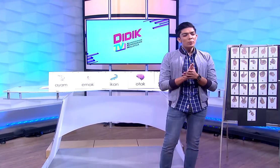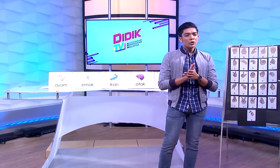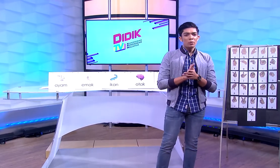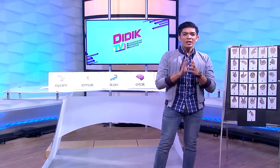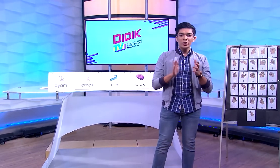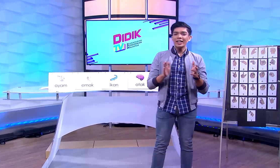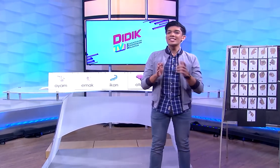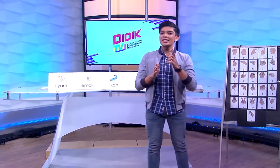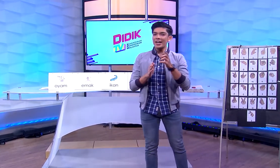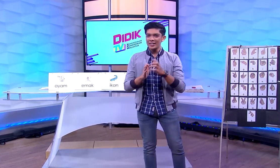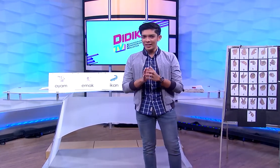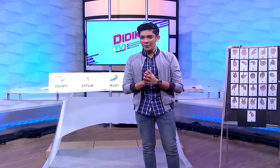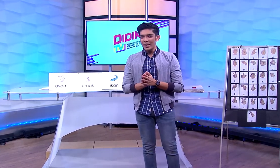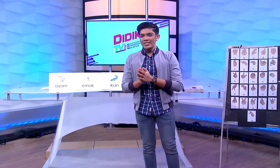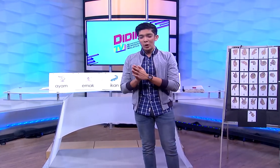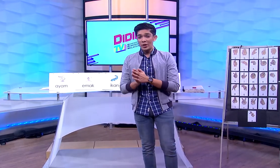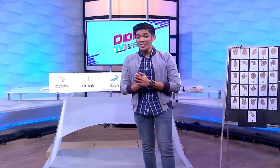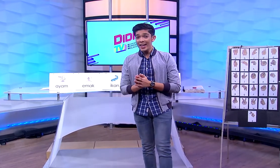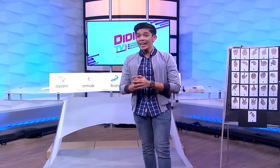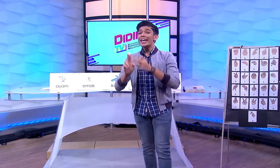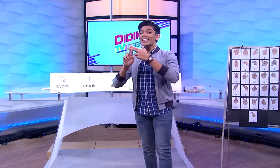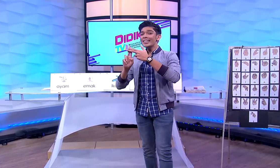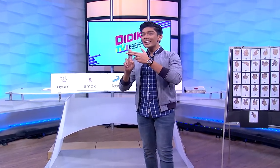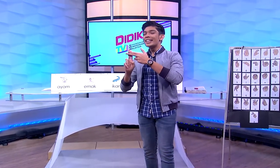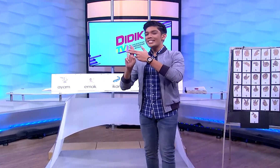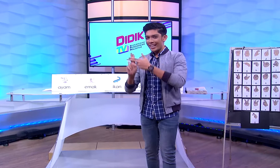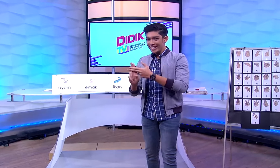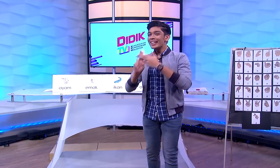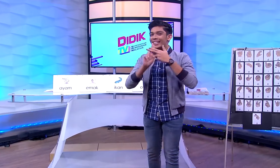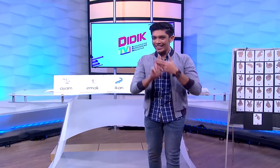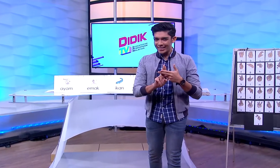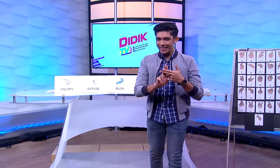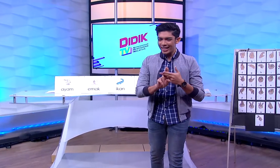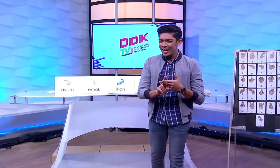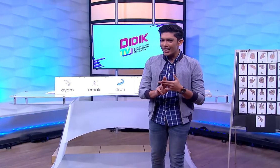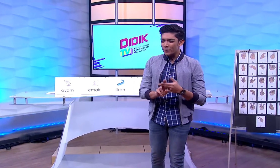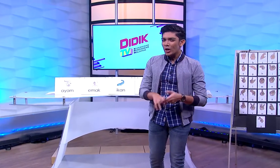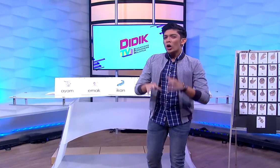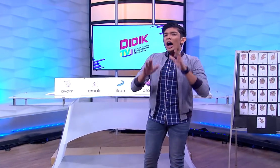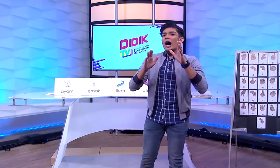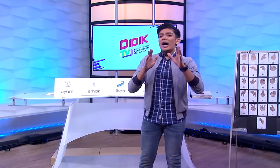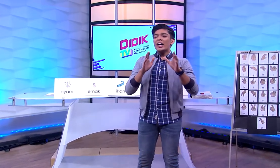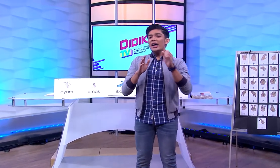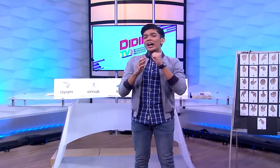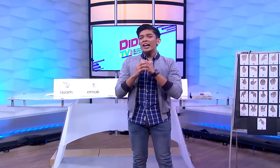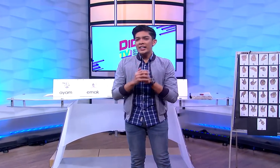lupa untuk bakso tangan seakrab jangan lupa hestek cita-cita agak-agak Adik